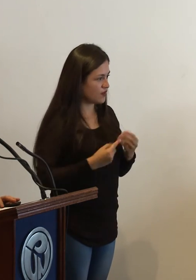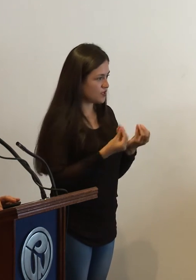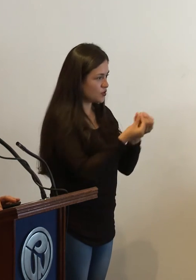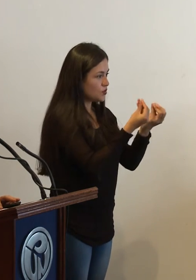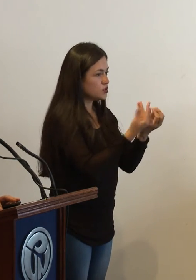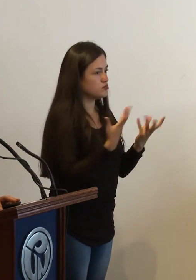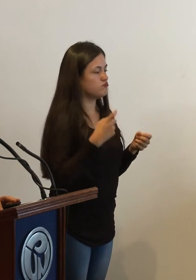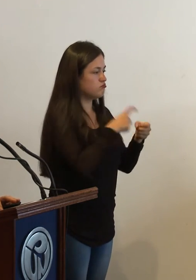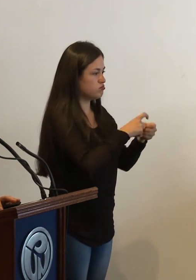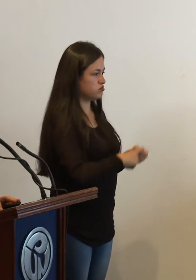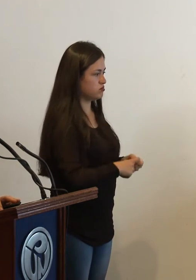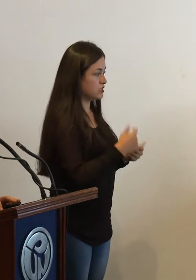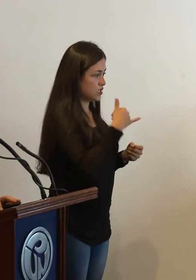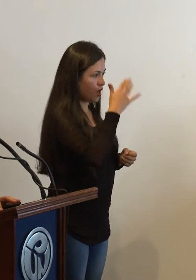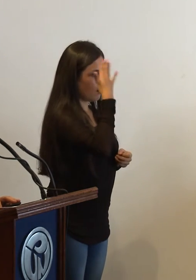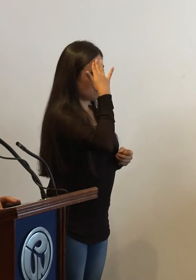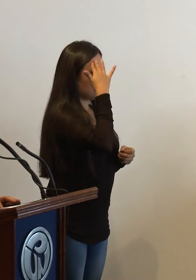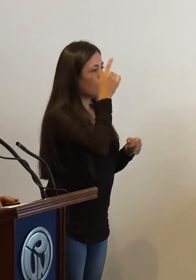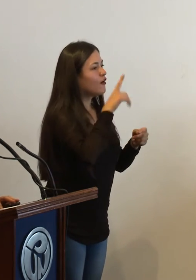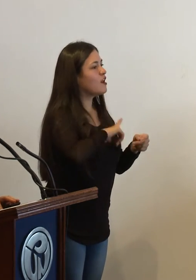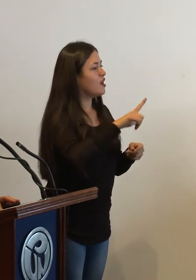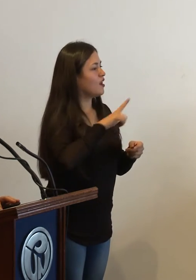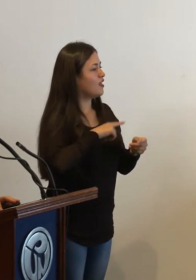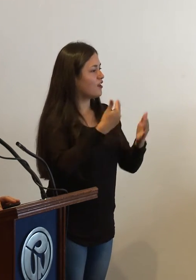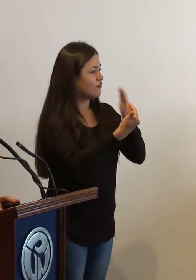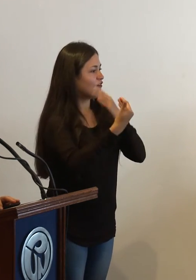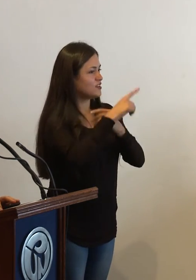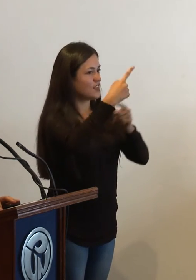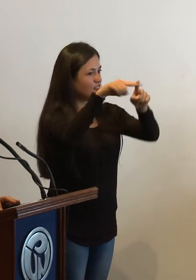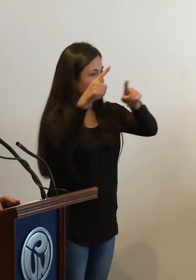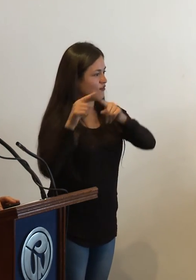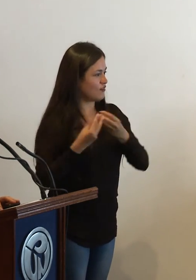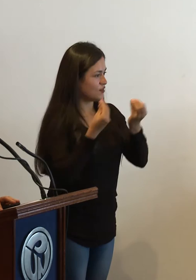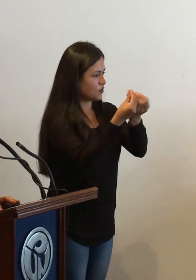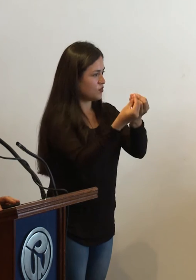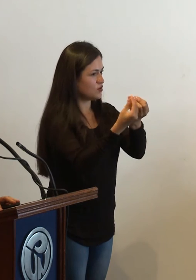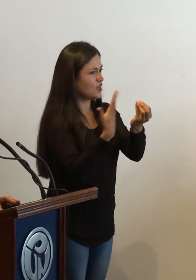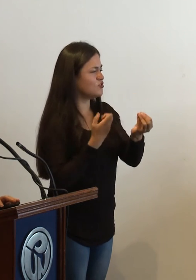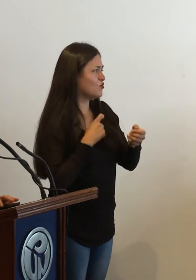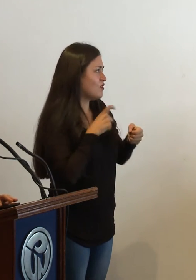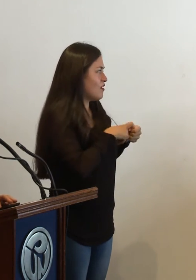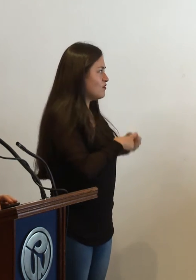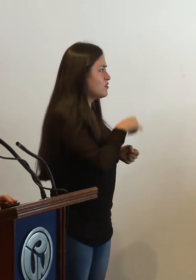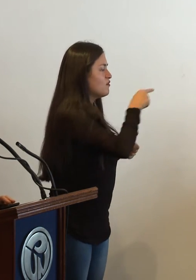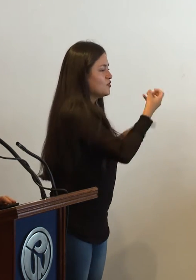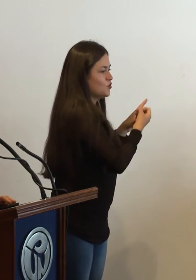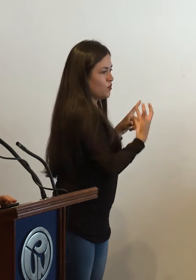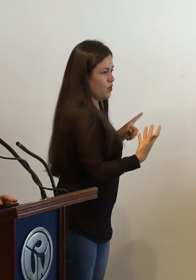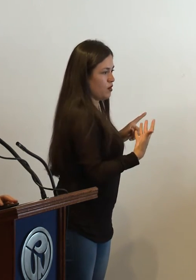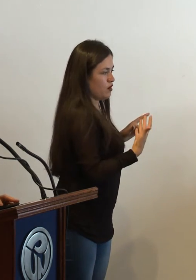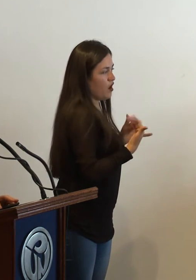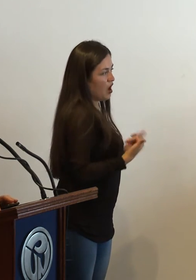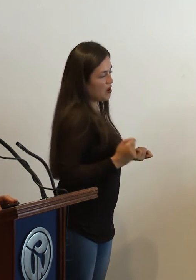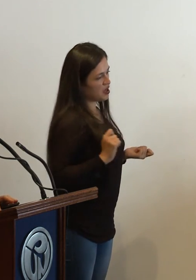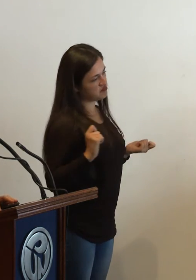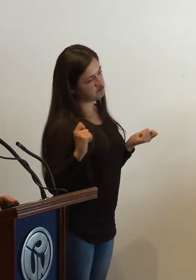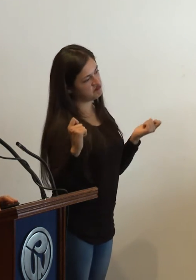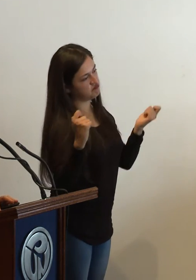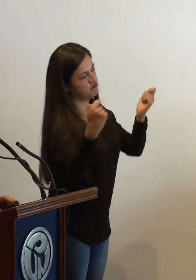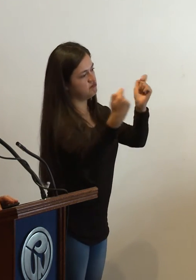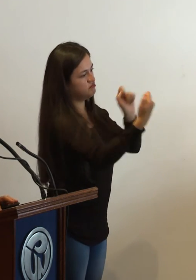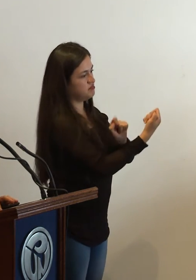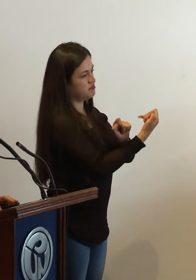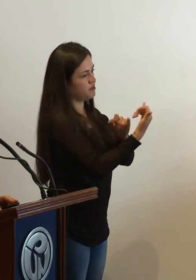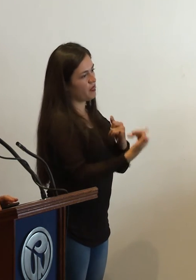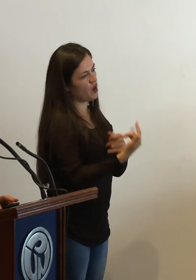tenían niveles dirigenciales en algunas organizaciones, eran los que llegaban a la universidad. Eso ha cambiado un poco ahora